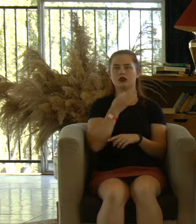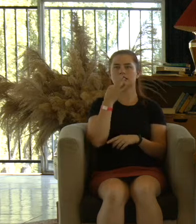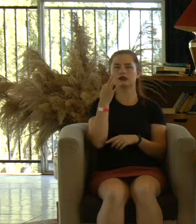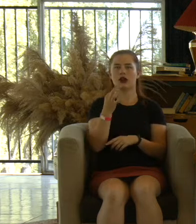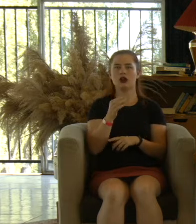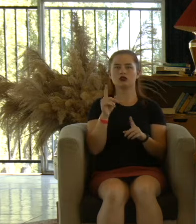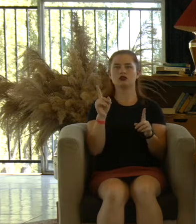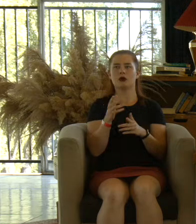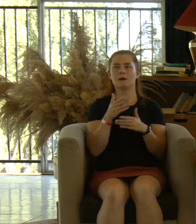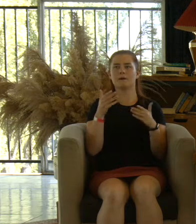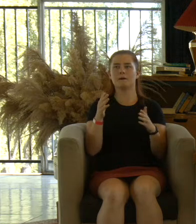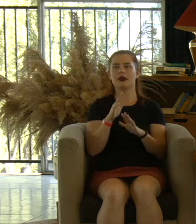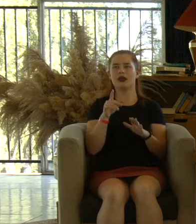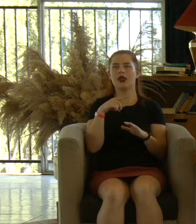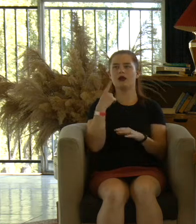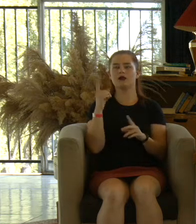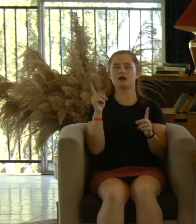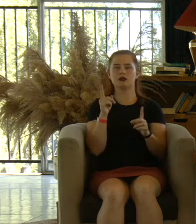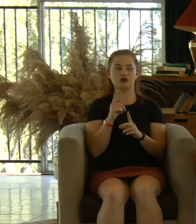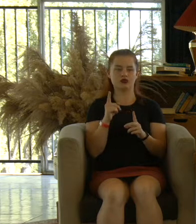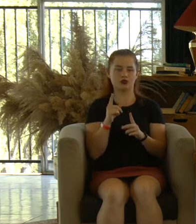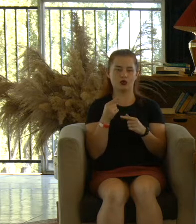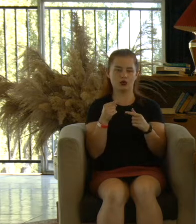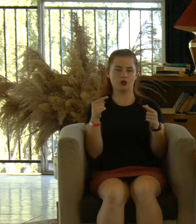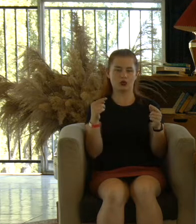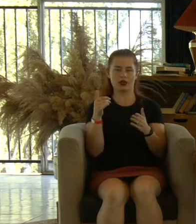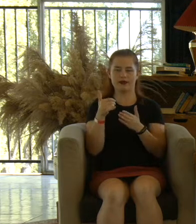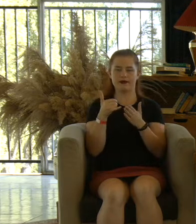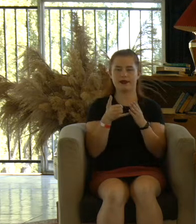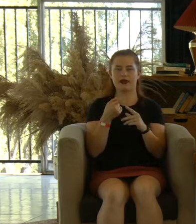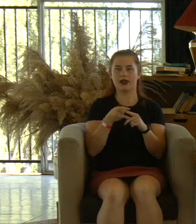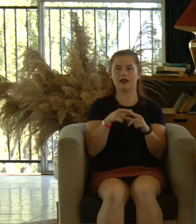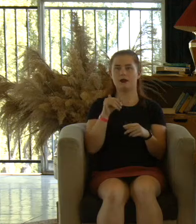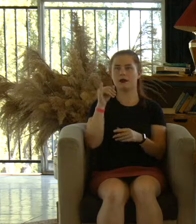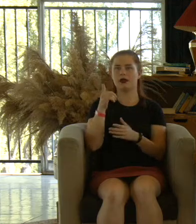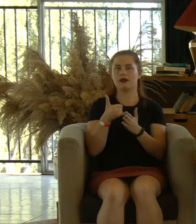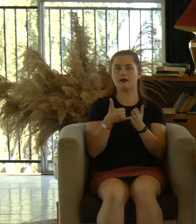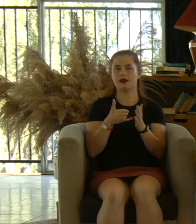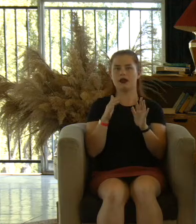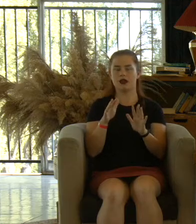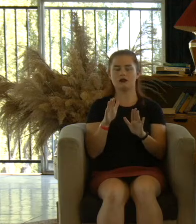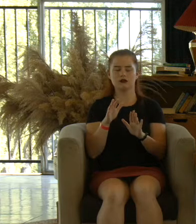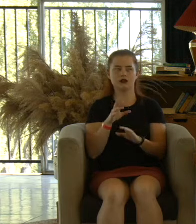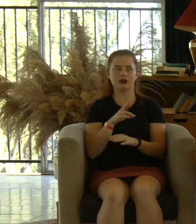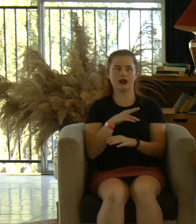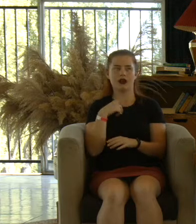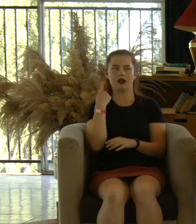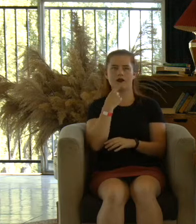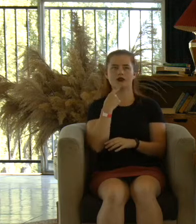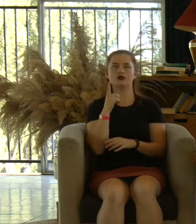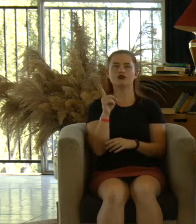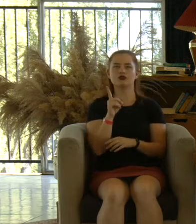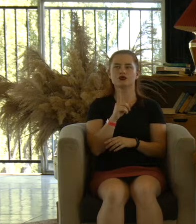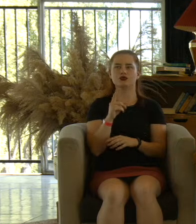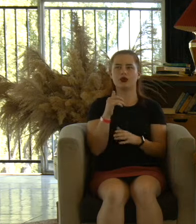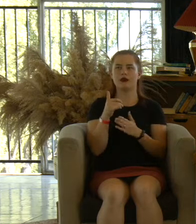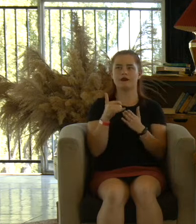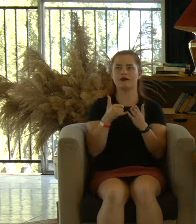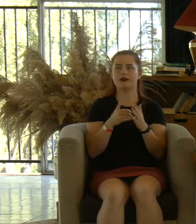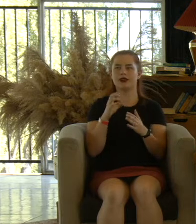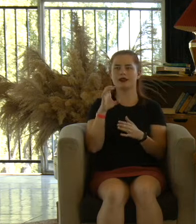мы не говорим о том, что конвенциональные другие вина – это плохие вина. Лично я говорю о том, что вина с больших заводов –